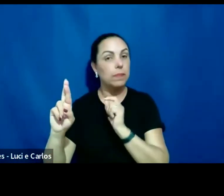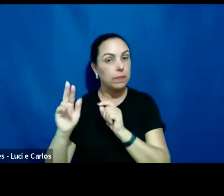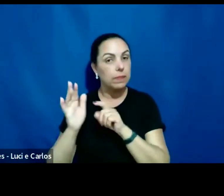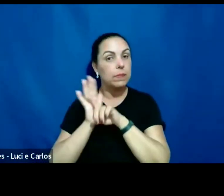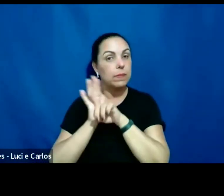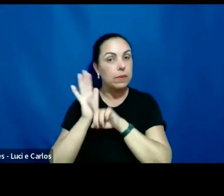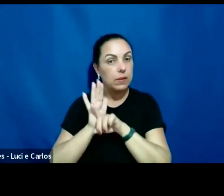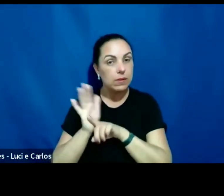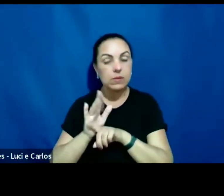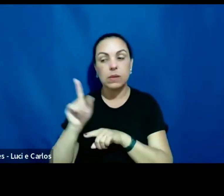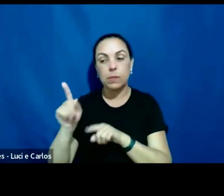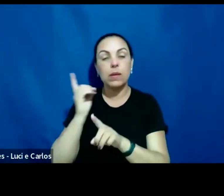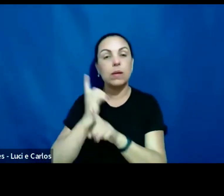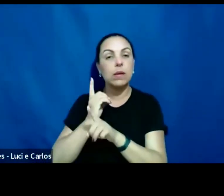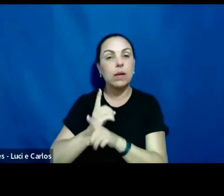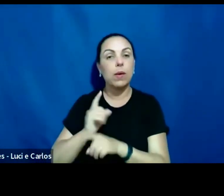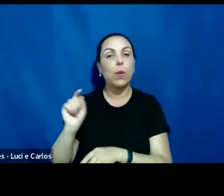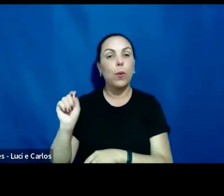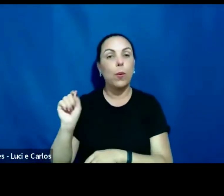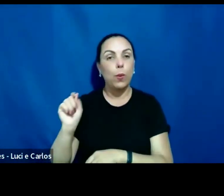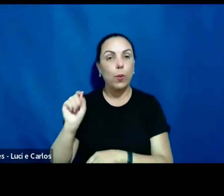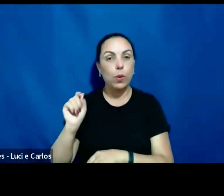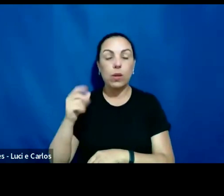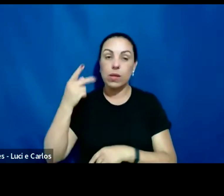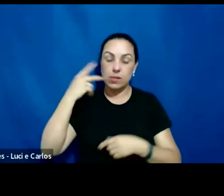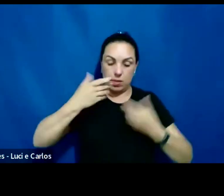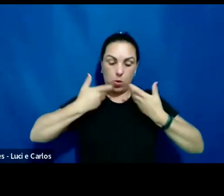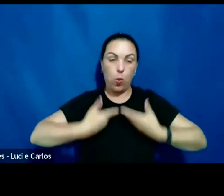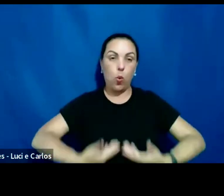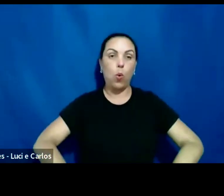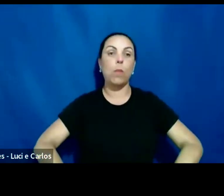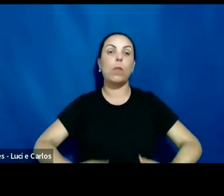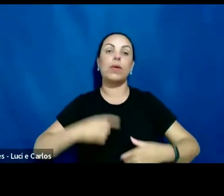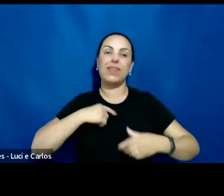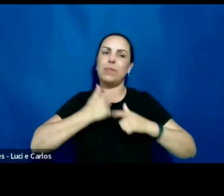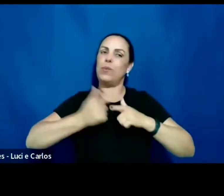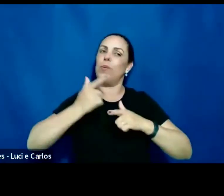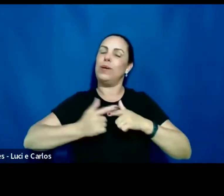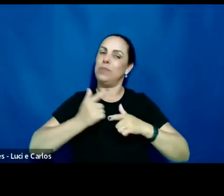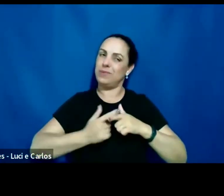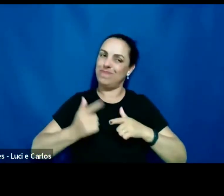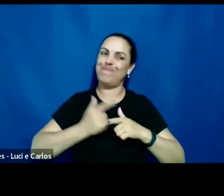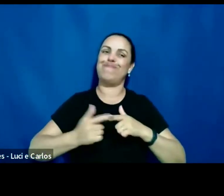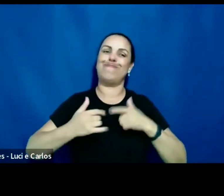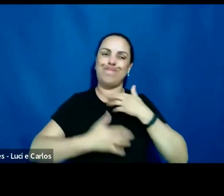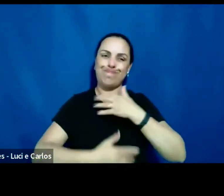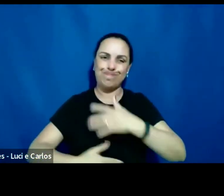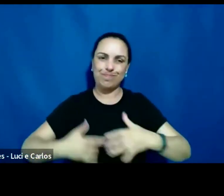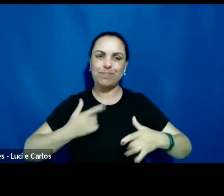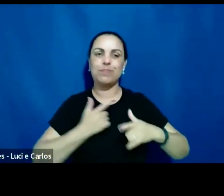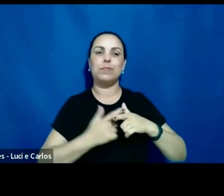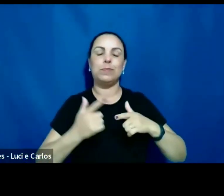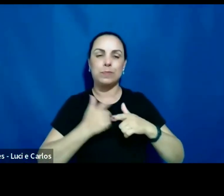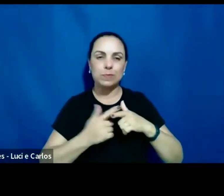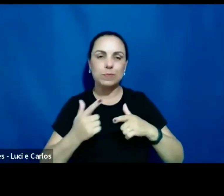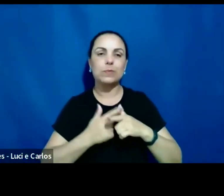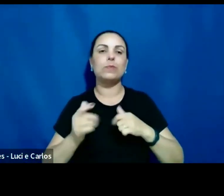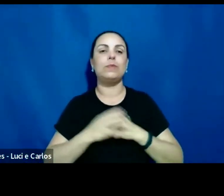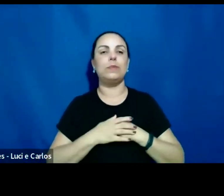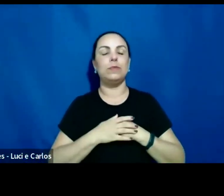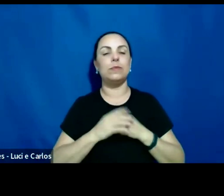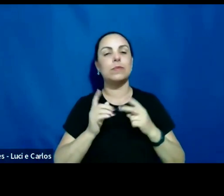grau. Outras coisas que diagnosticam que você está inflamado. Um fibrinogênio